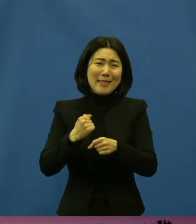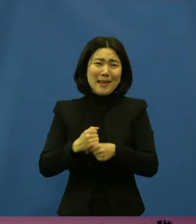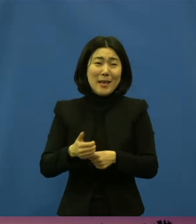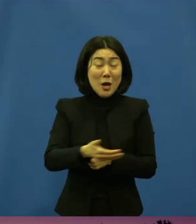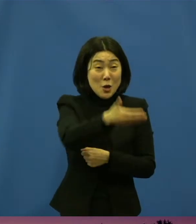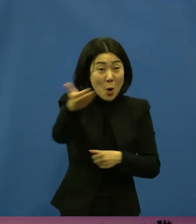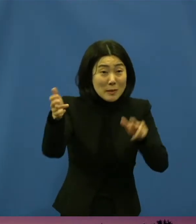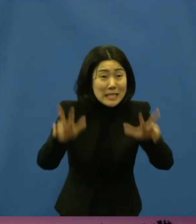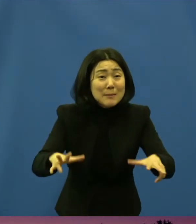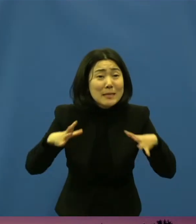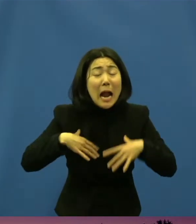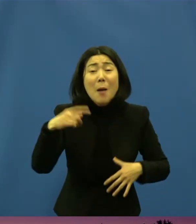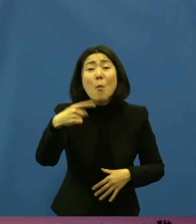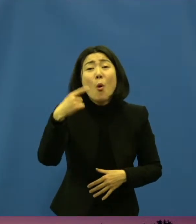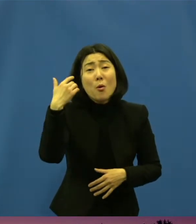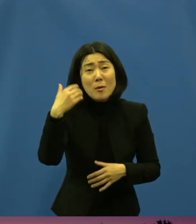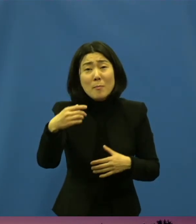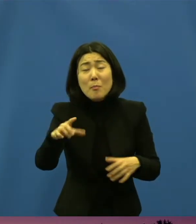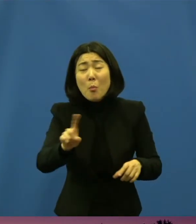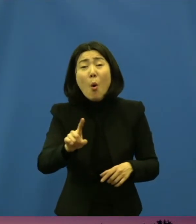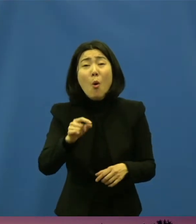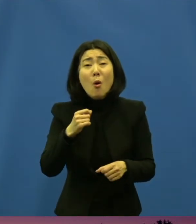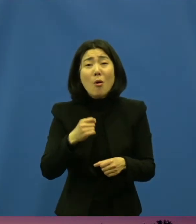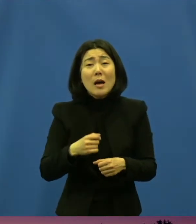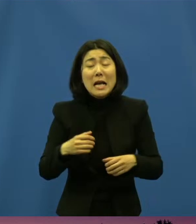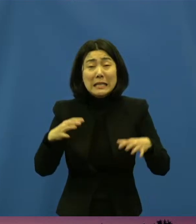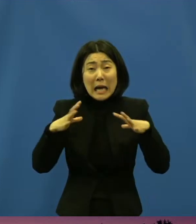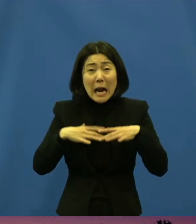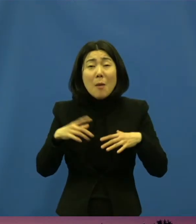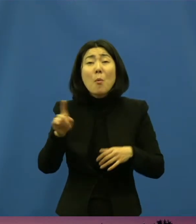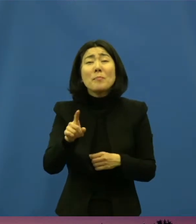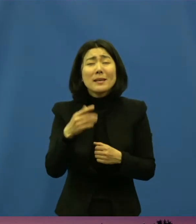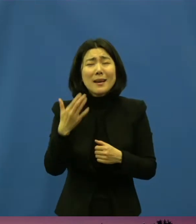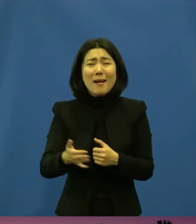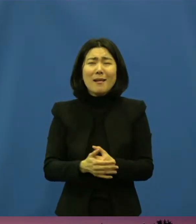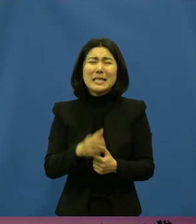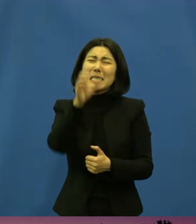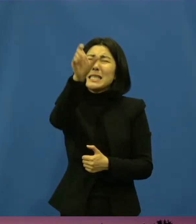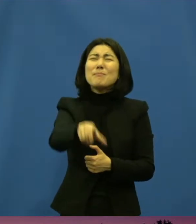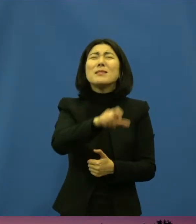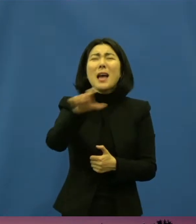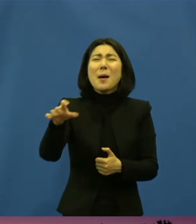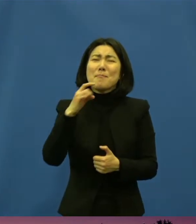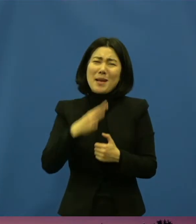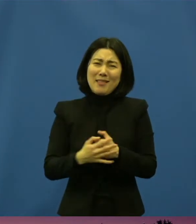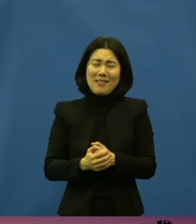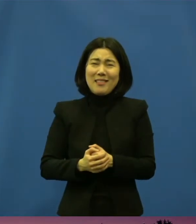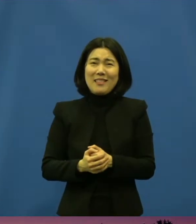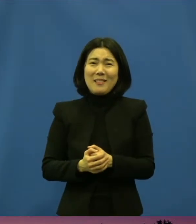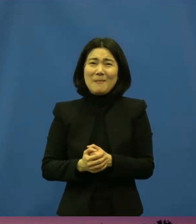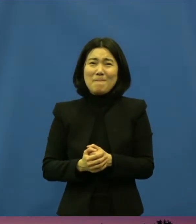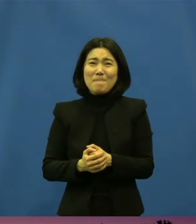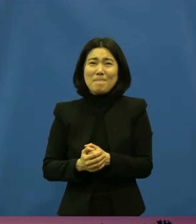그리스도로 말미암아 세상이 나를 대하여 십자가에 못 박히고 내가 또한 세상을 대하여 그러하니라.